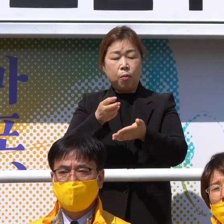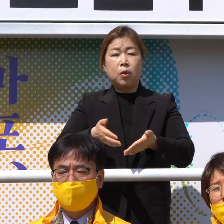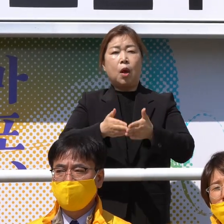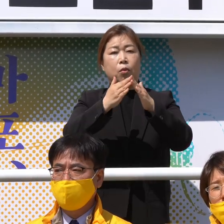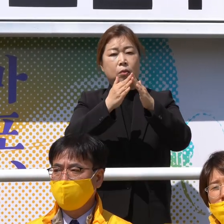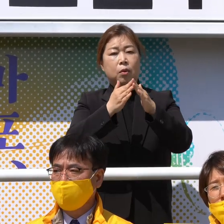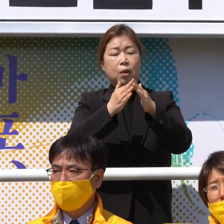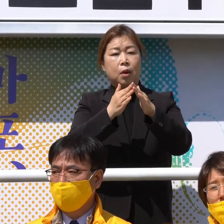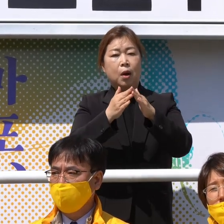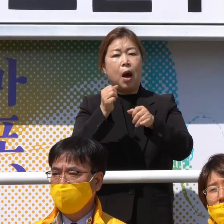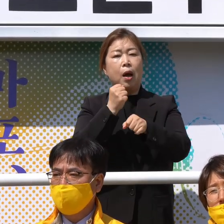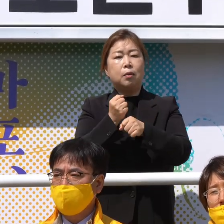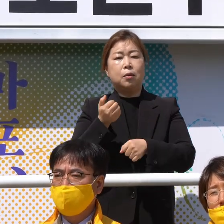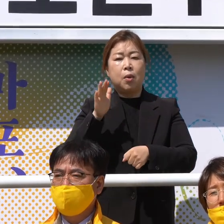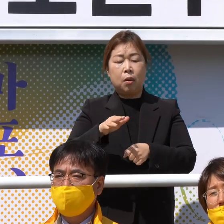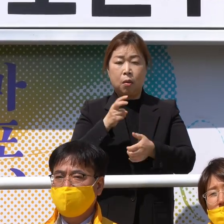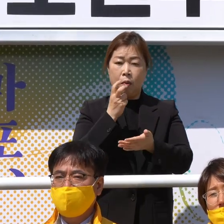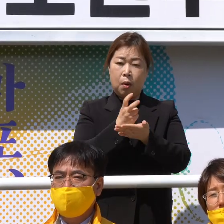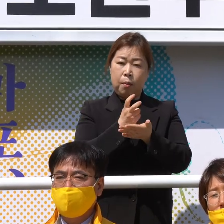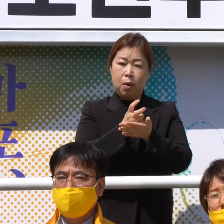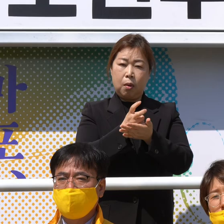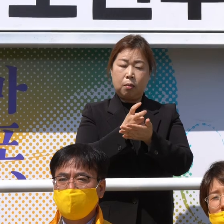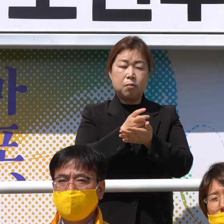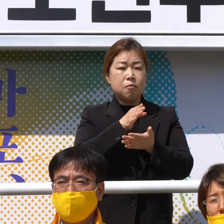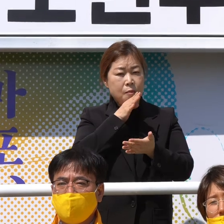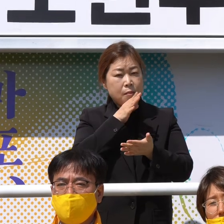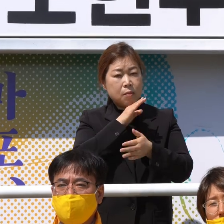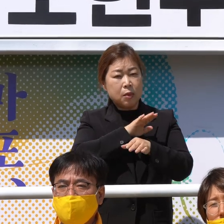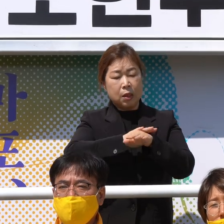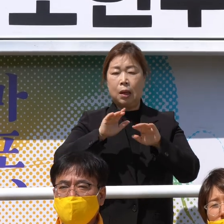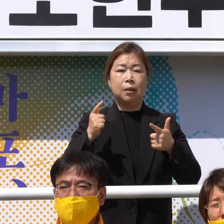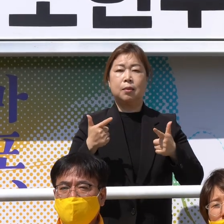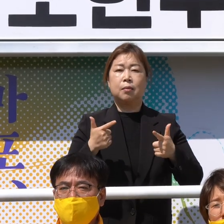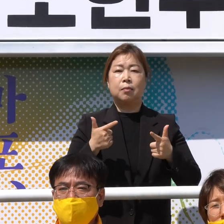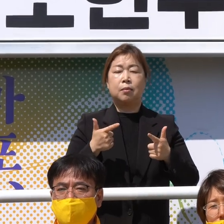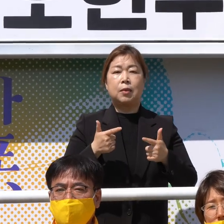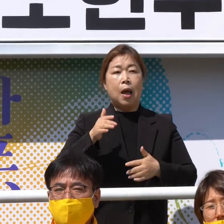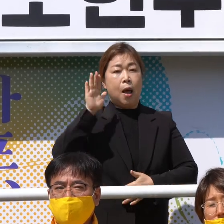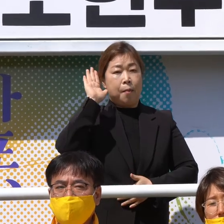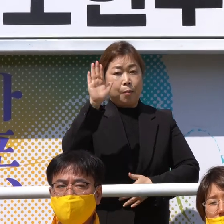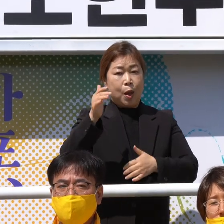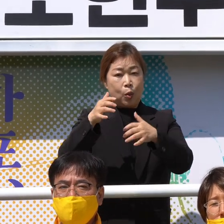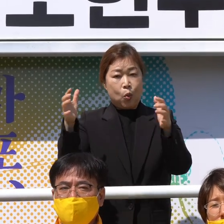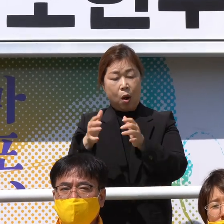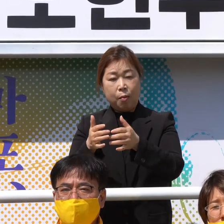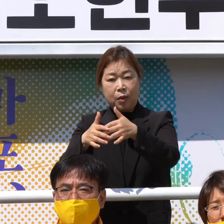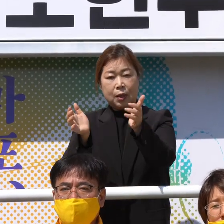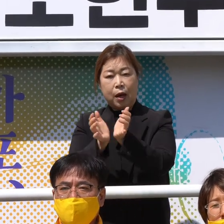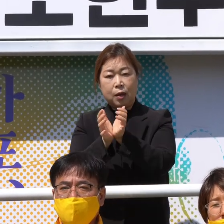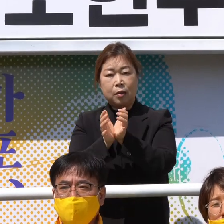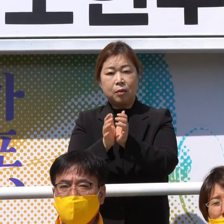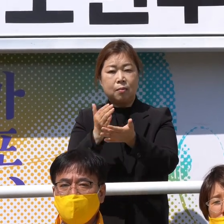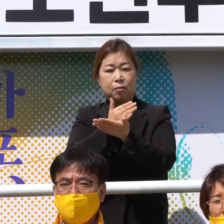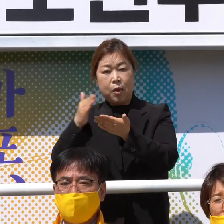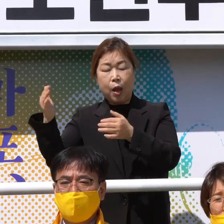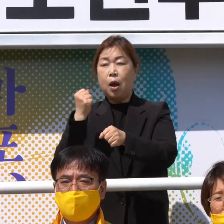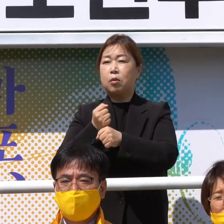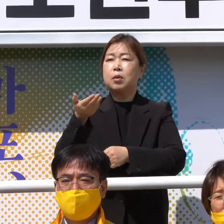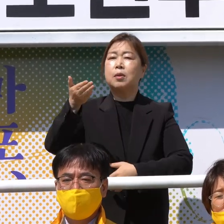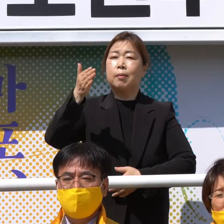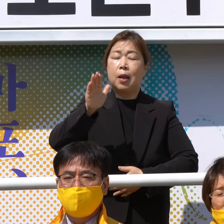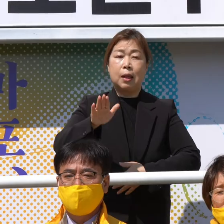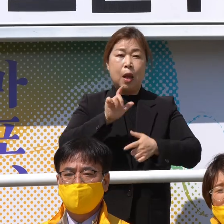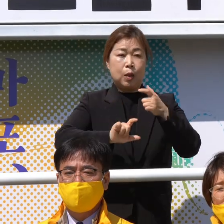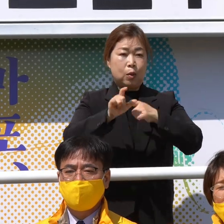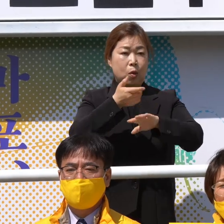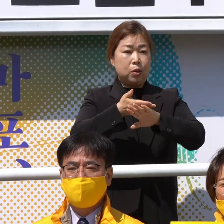만든다고 하면서 이런 법을 만들고 있습니다. 이제 미래통합당은 물론 퇴출되어야 하지만